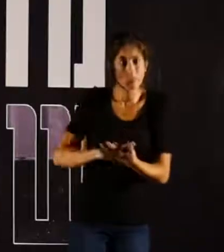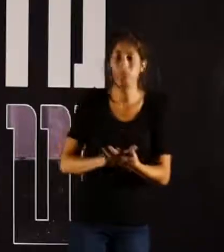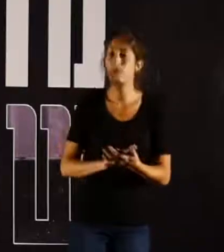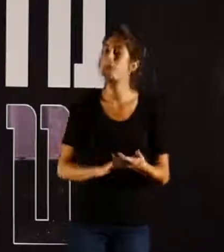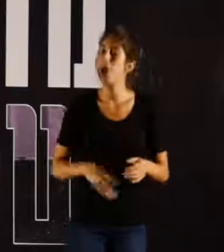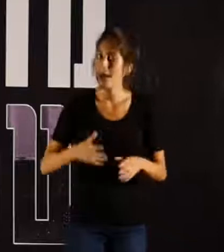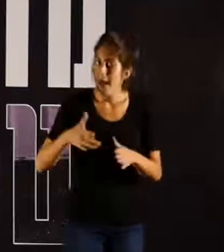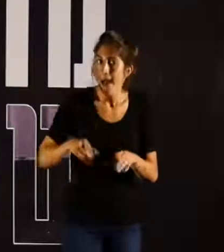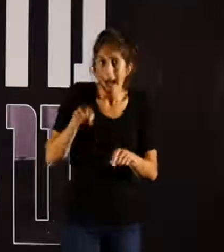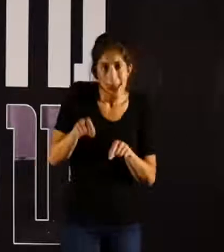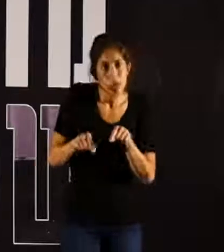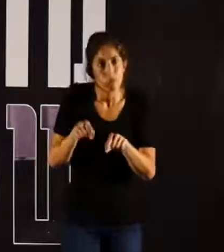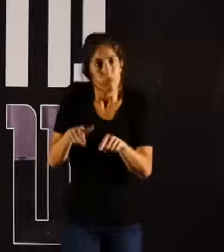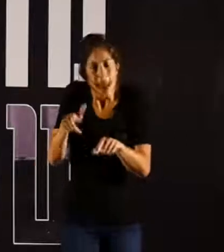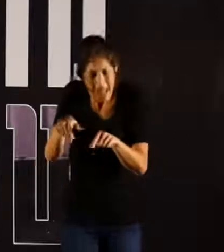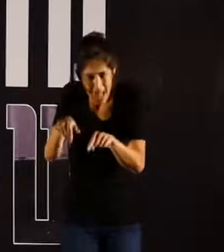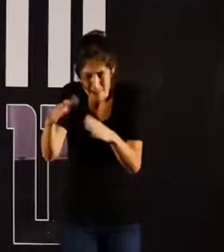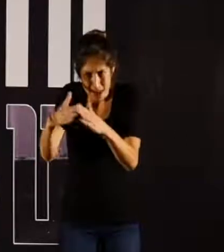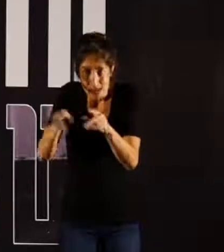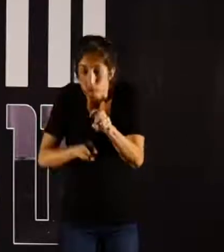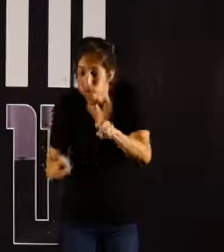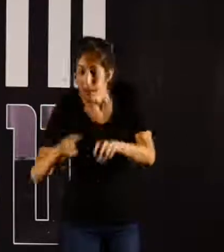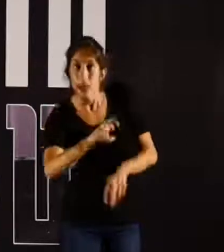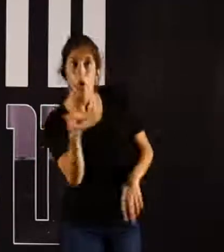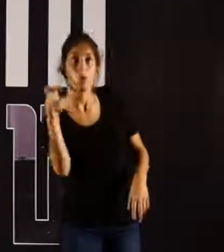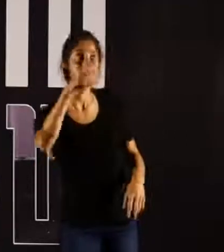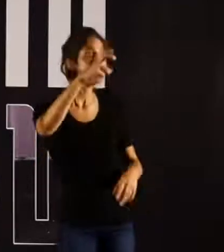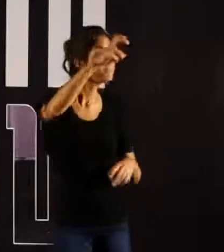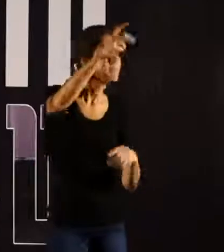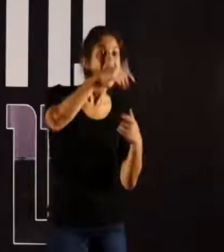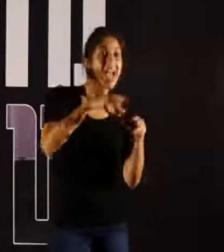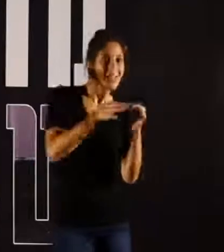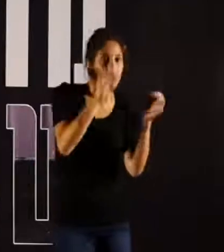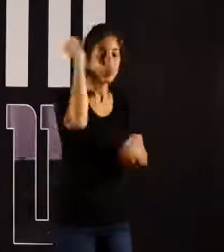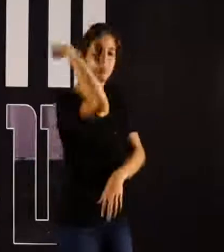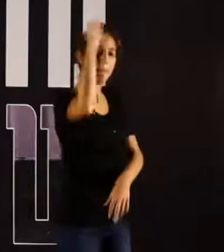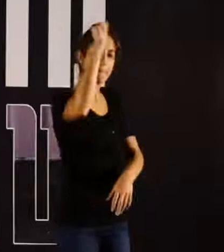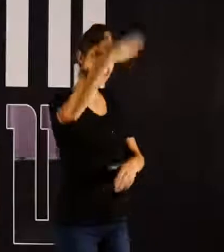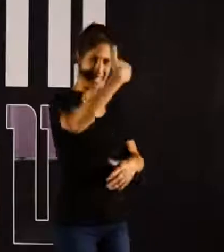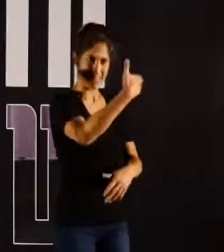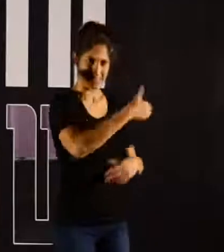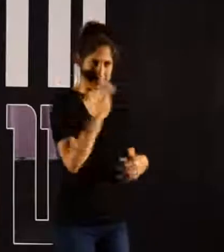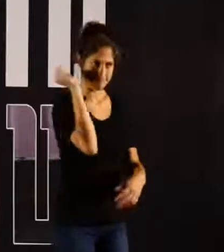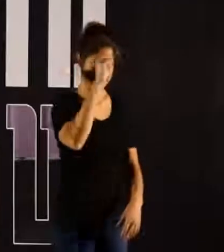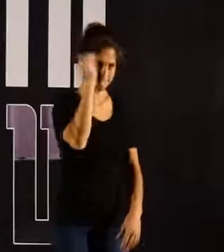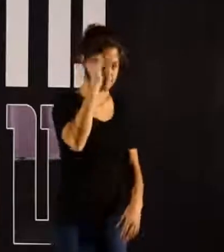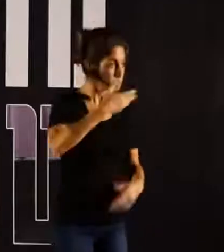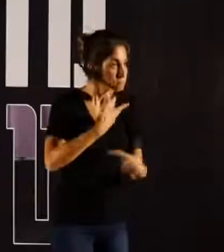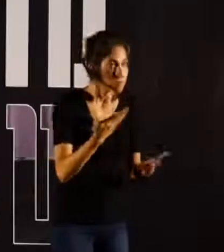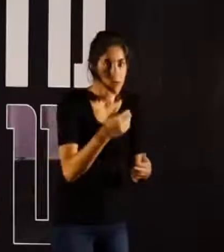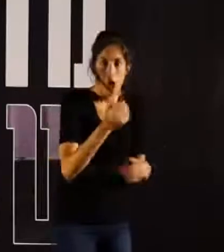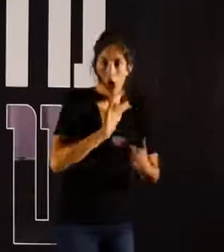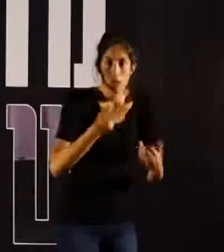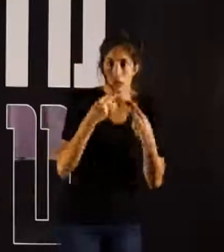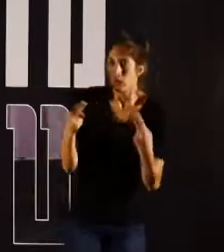התקדמנו לבית, רצנו, עלינו במדרגות והתחלנו לדפוק בדלת. ואף אחד לא פותח